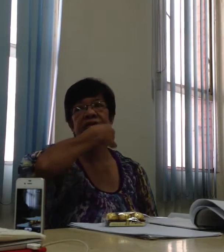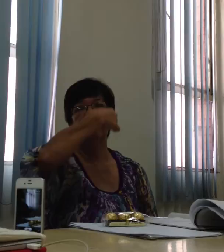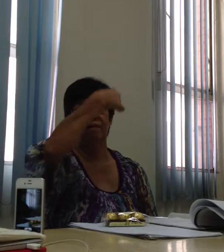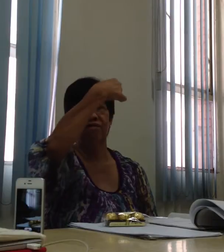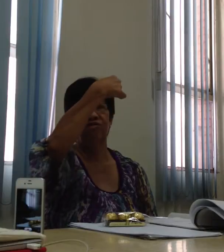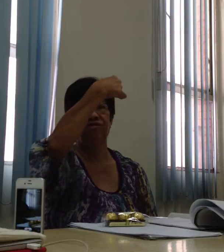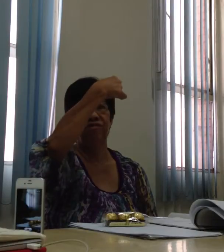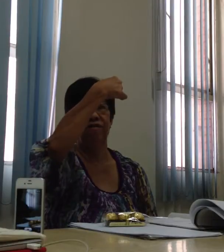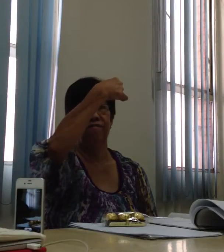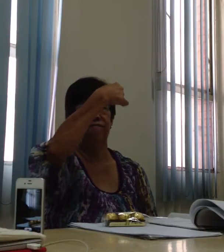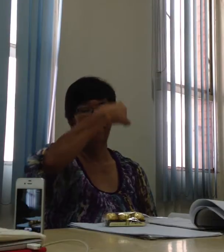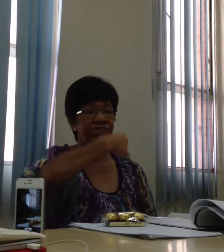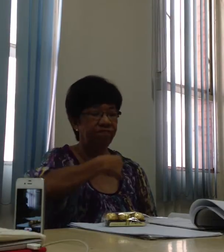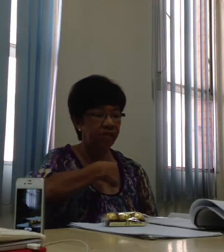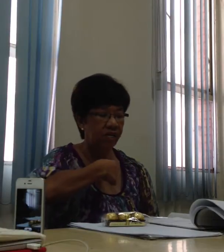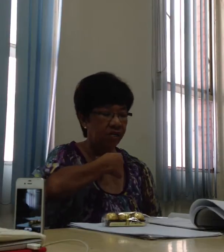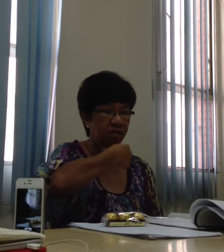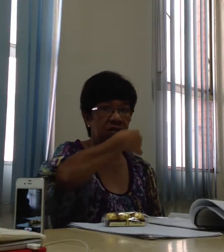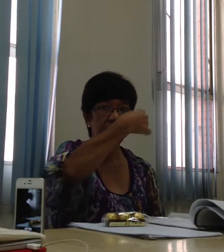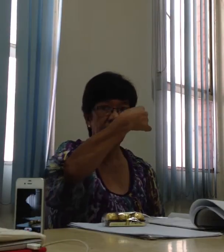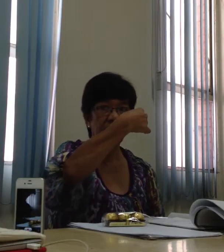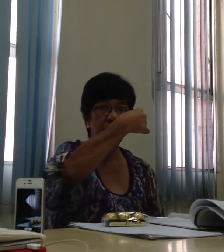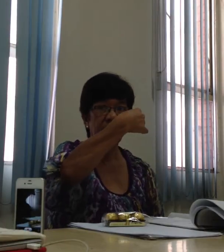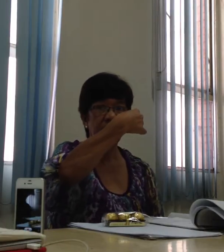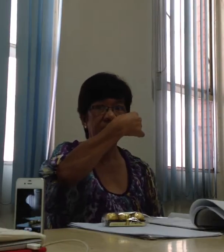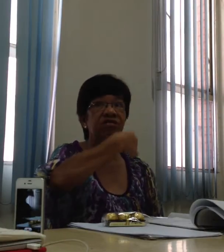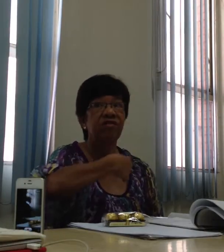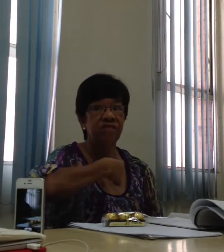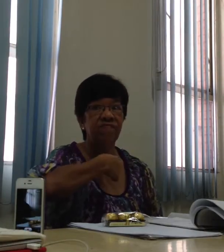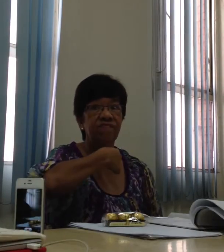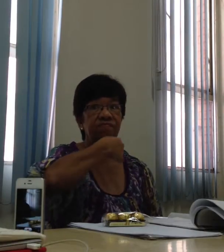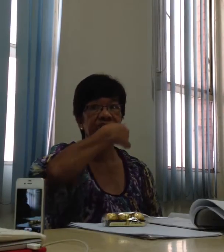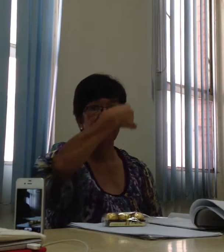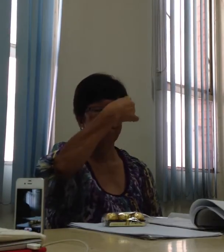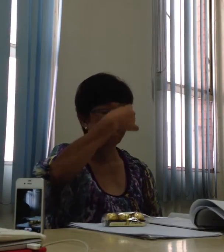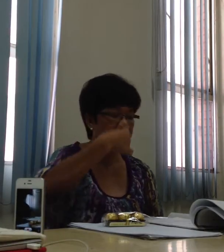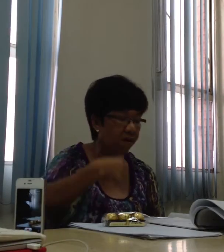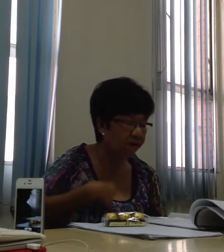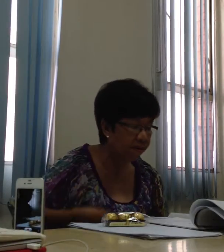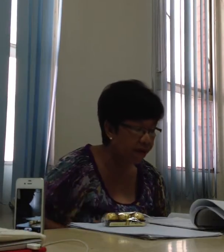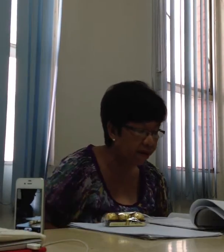Okay. That's giraffe. So what is the letter? So G. G. G. Okay.